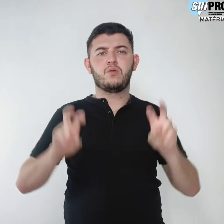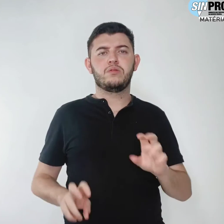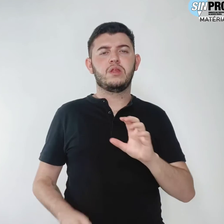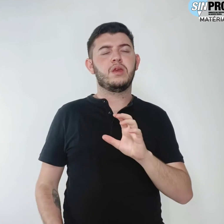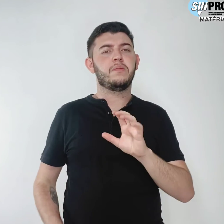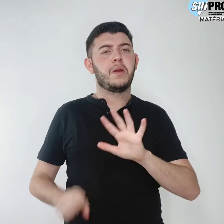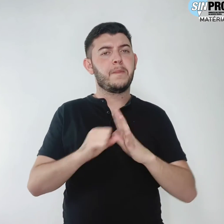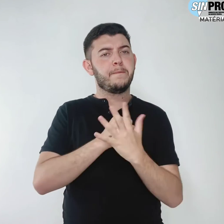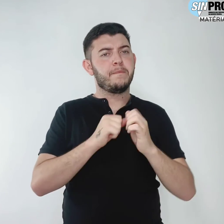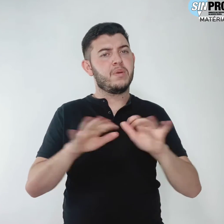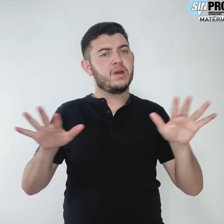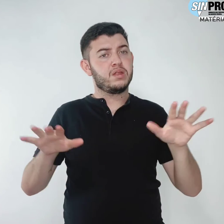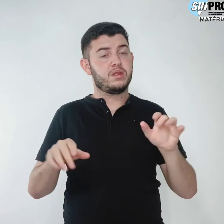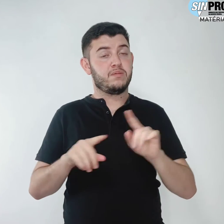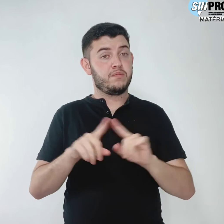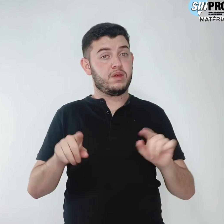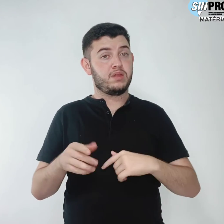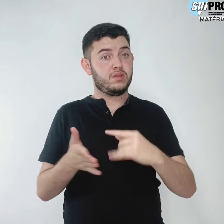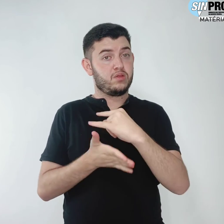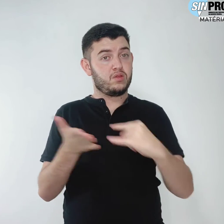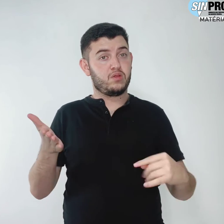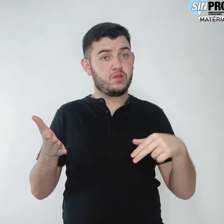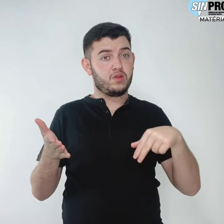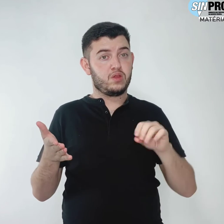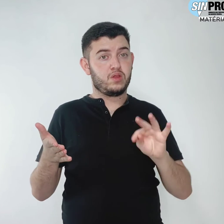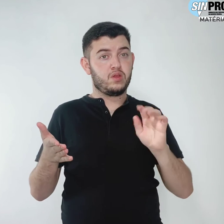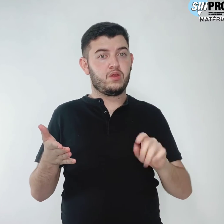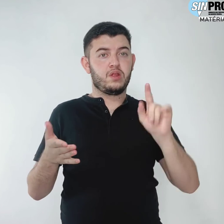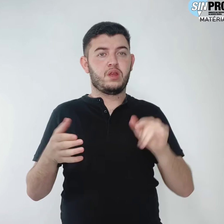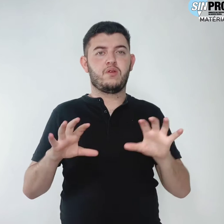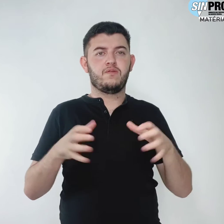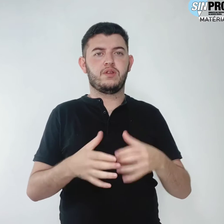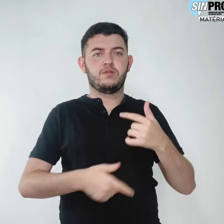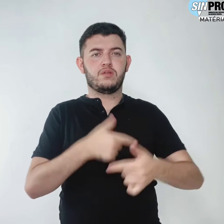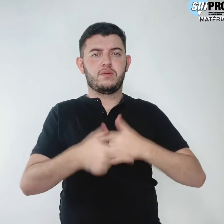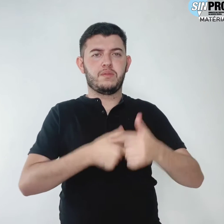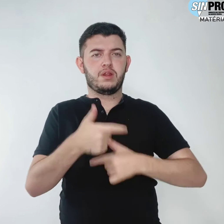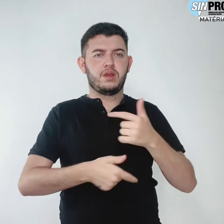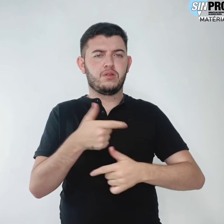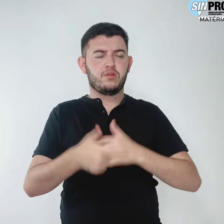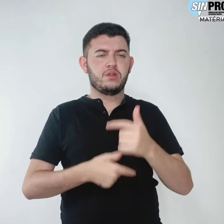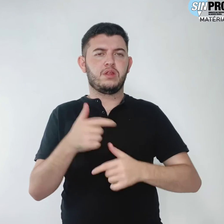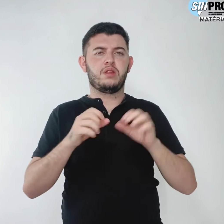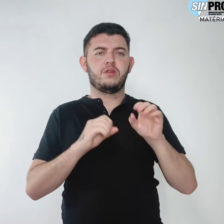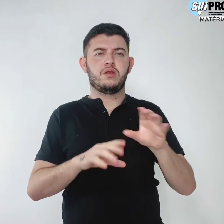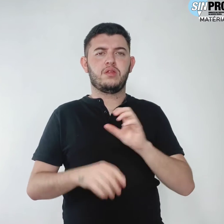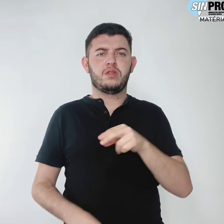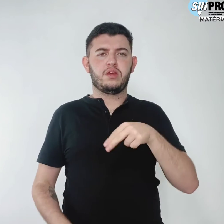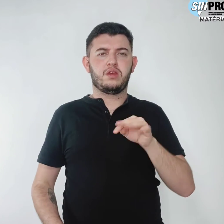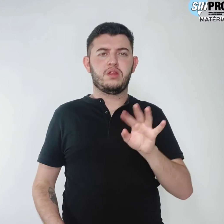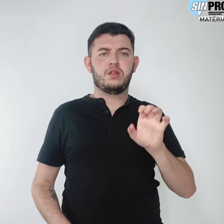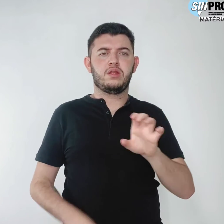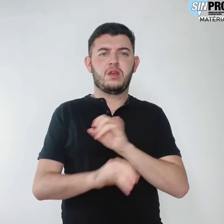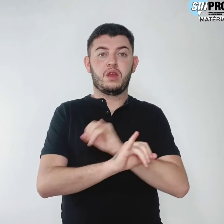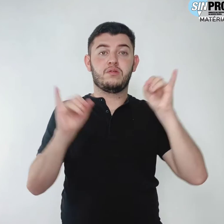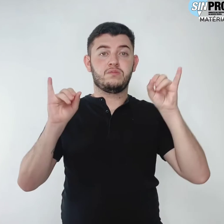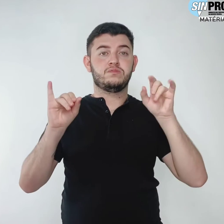Inquérito CPI da pandemia. Em nota, a Confederação Nacional dos Trabalhadores da Educação,